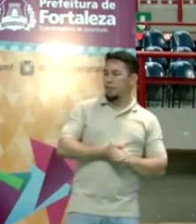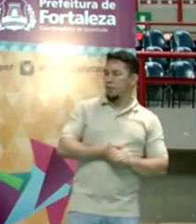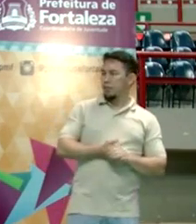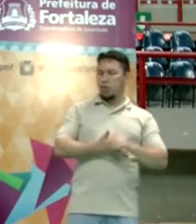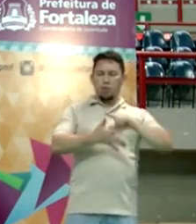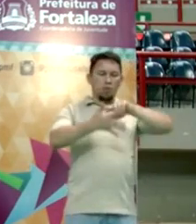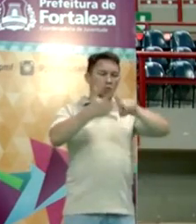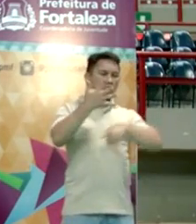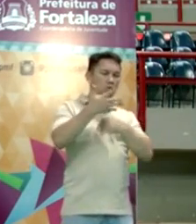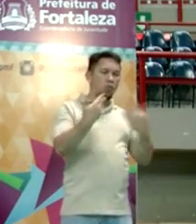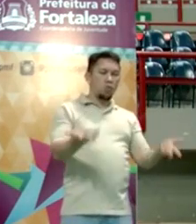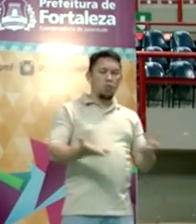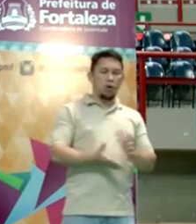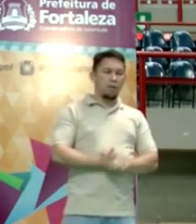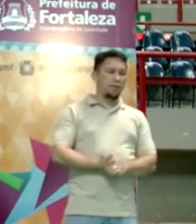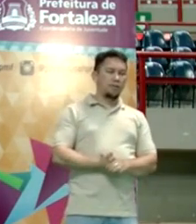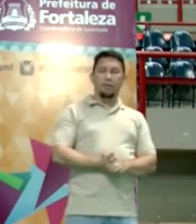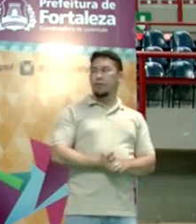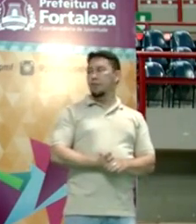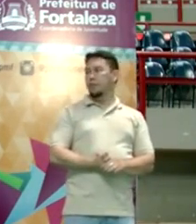Professor,